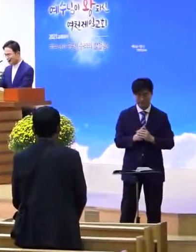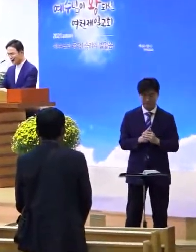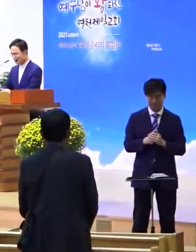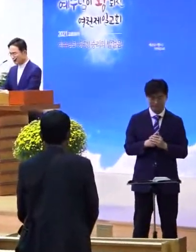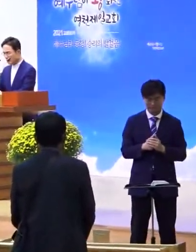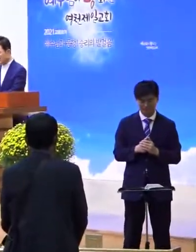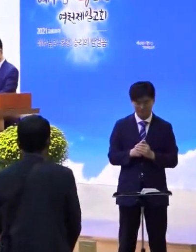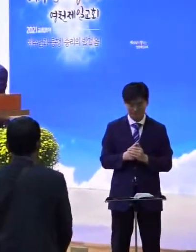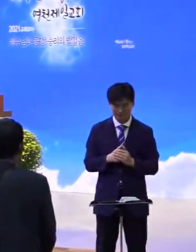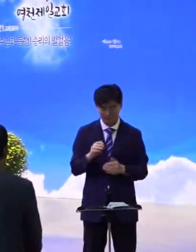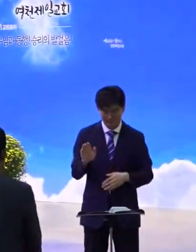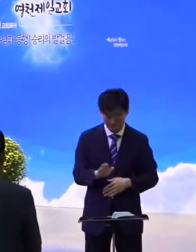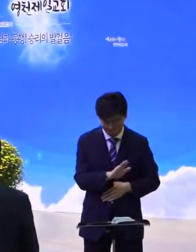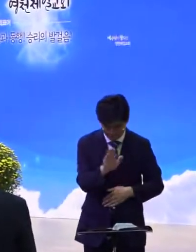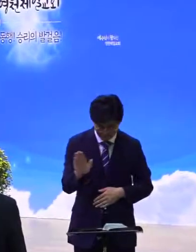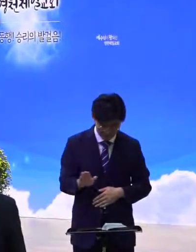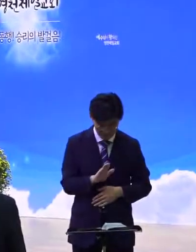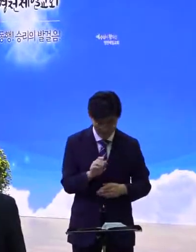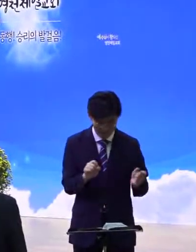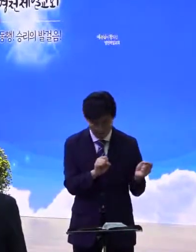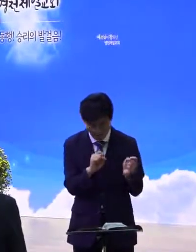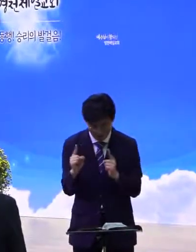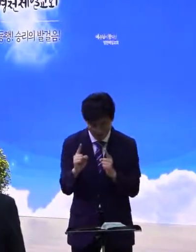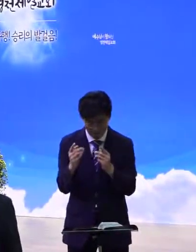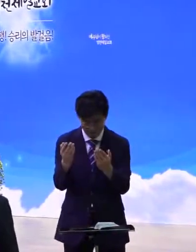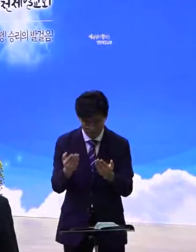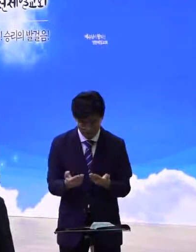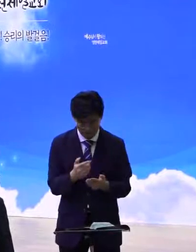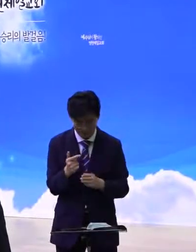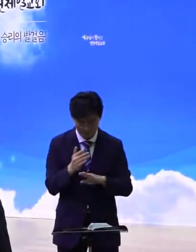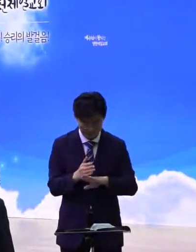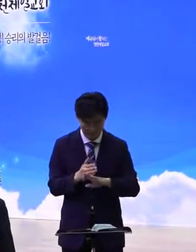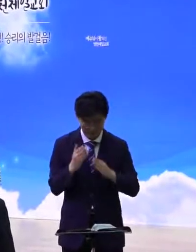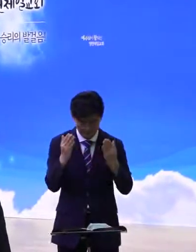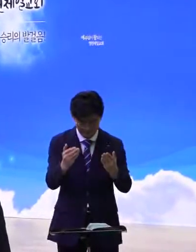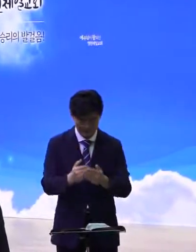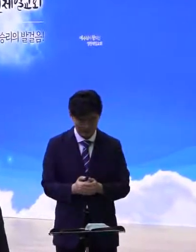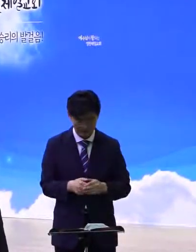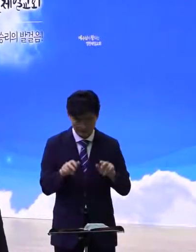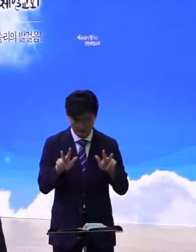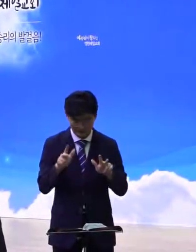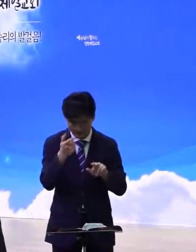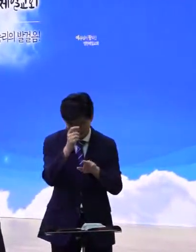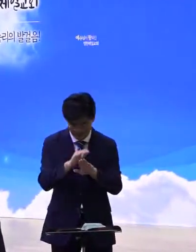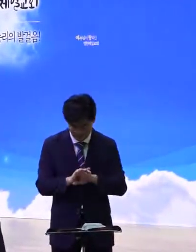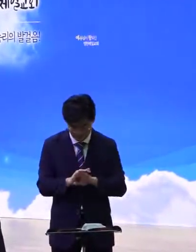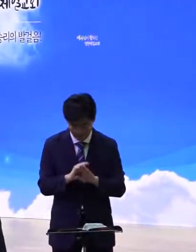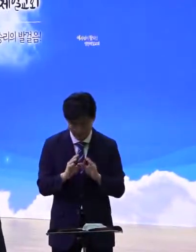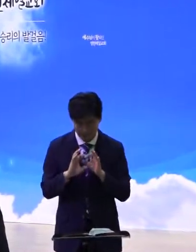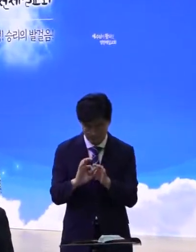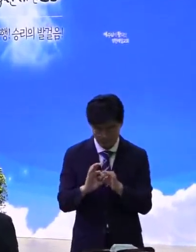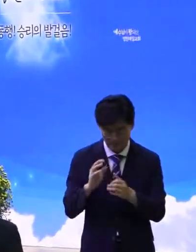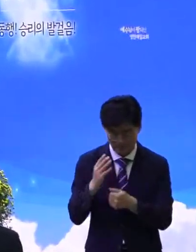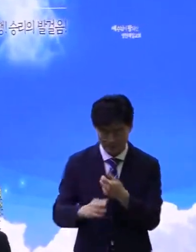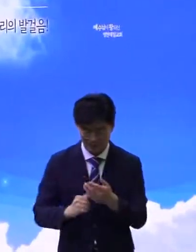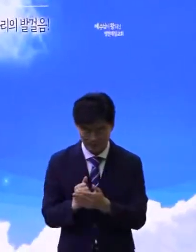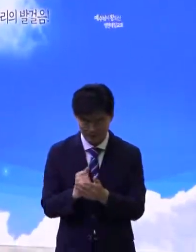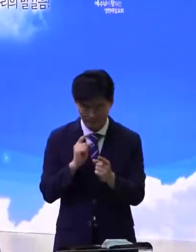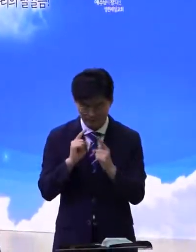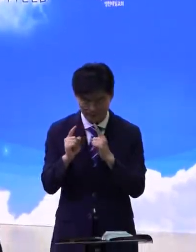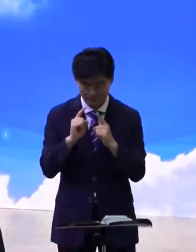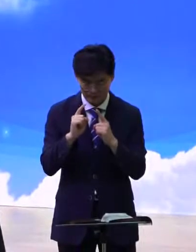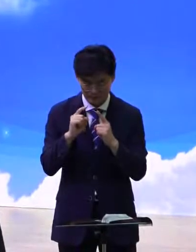우리를 회복시켜 주심을 감사합니다. 이 예배를 통해서 또 하나님의 말씀 앞에